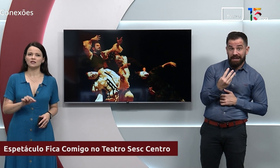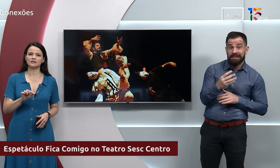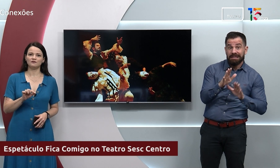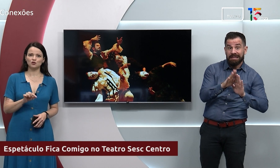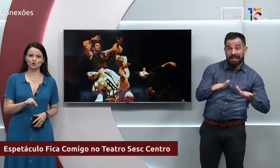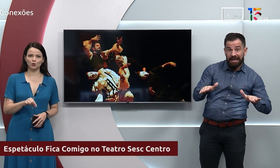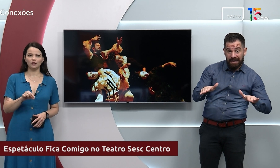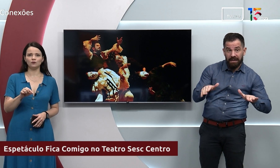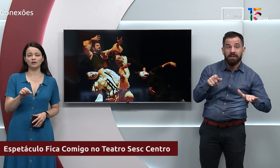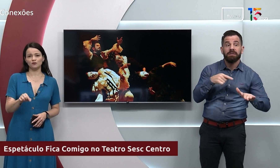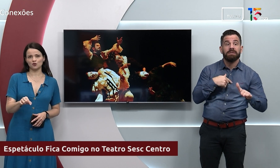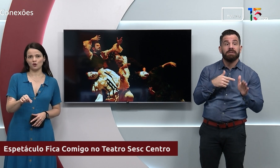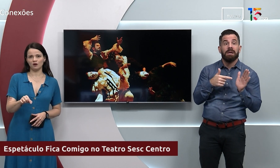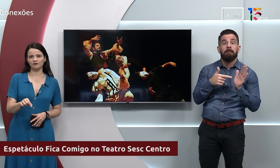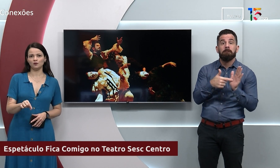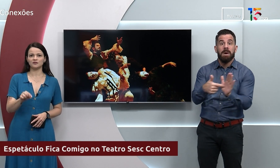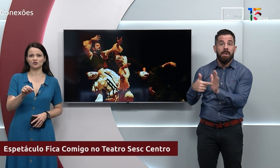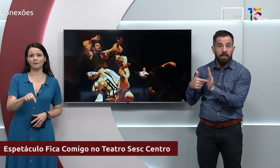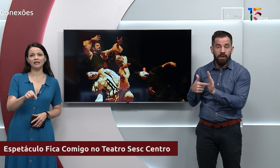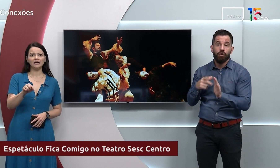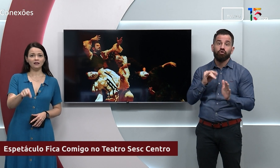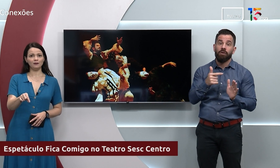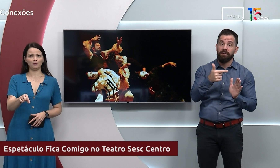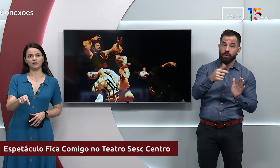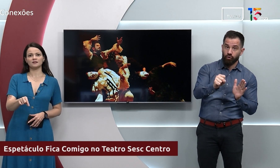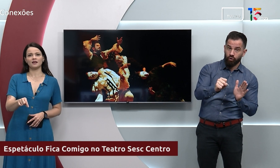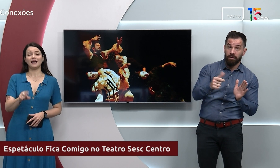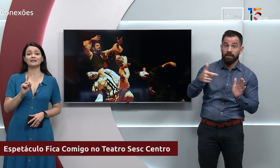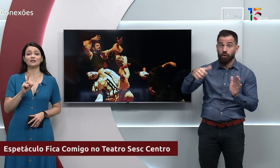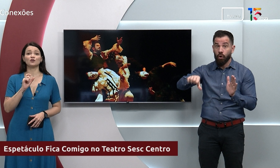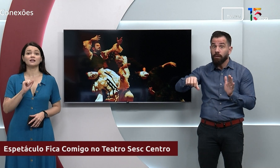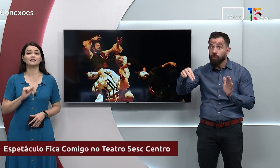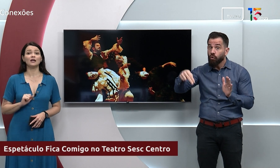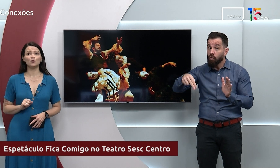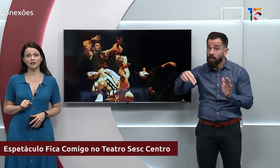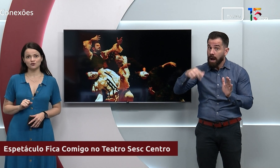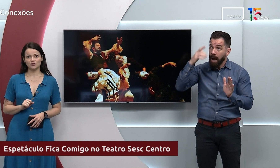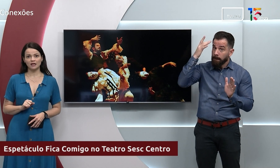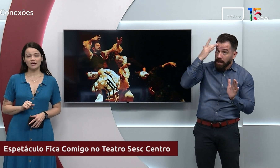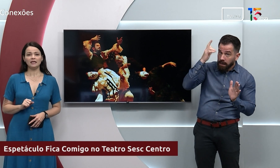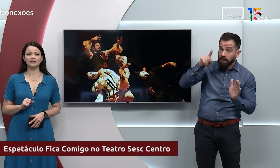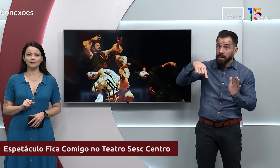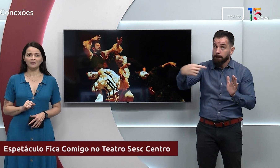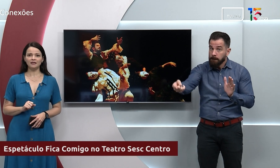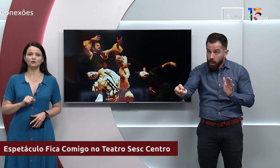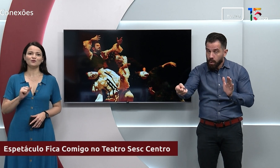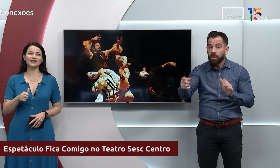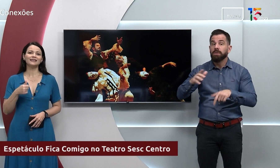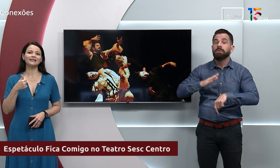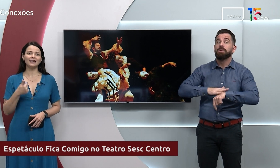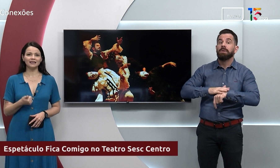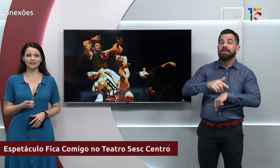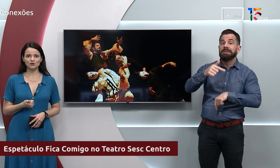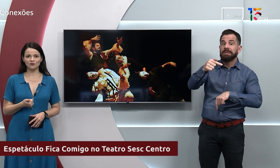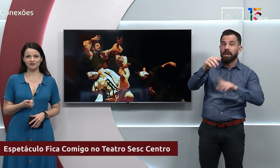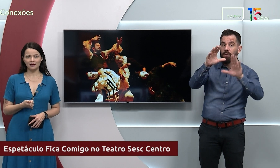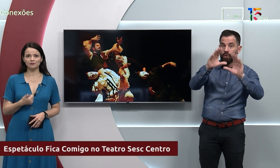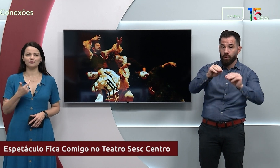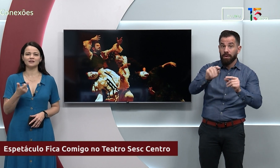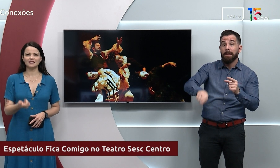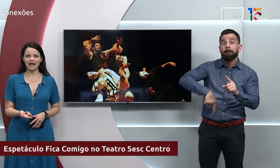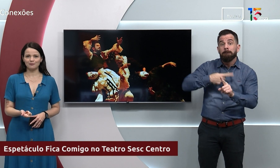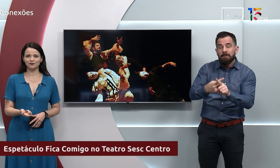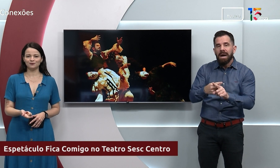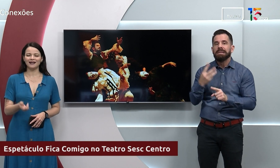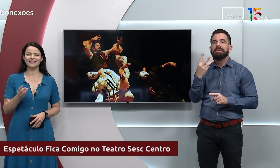nos dias 28 e 29, ou seja, amanhã e depois, às 7 horas da noite. E também no dia 30 de